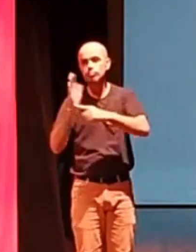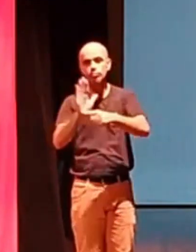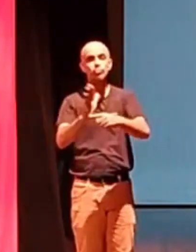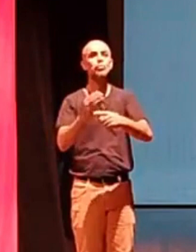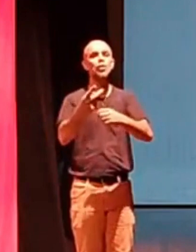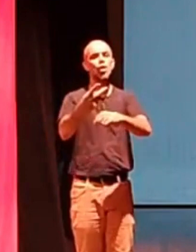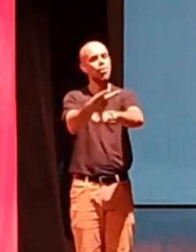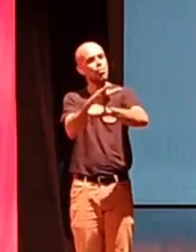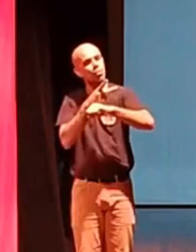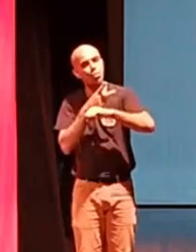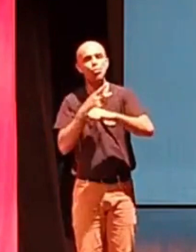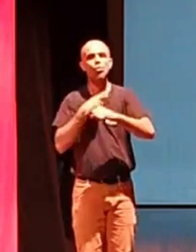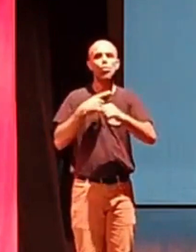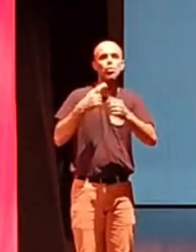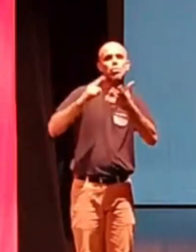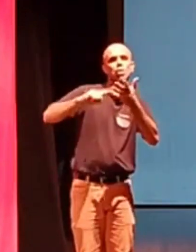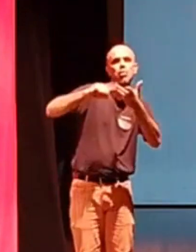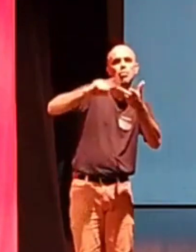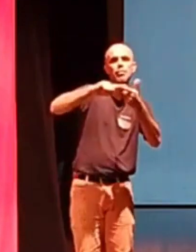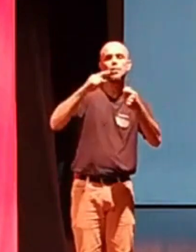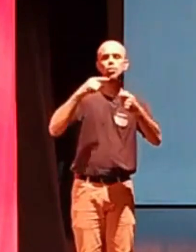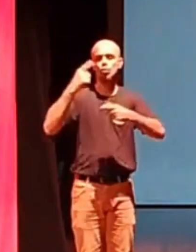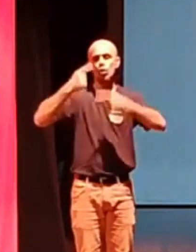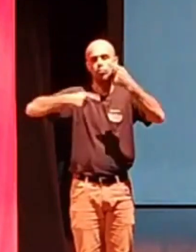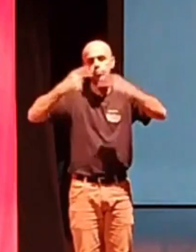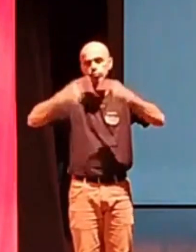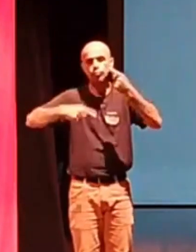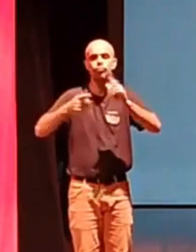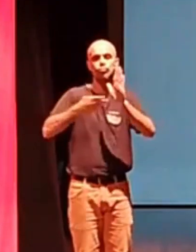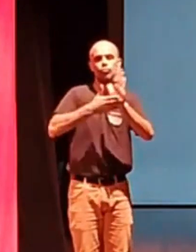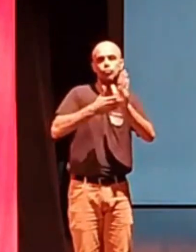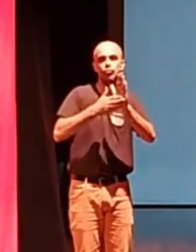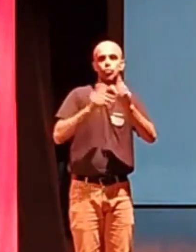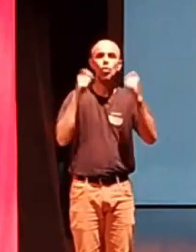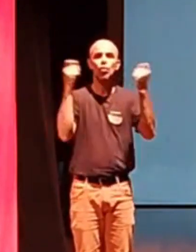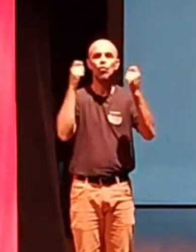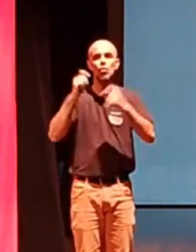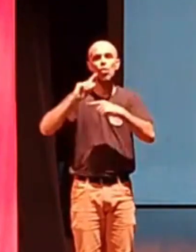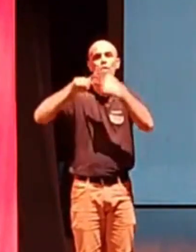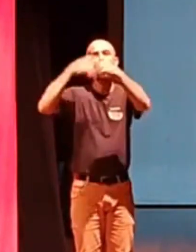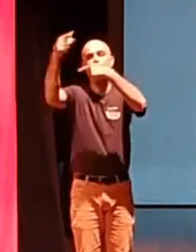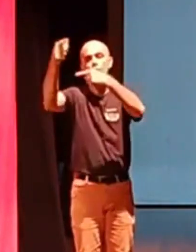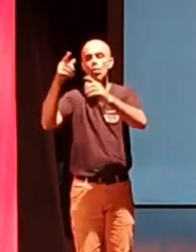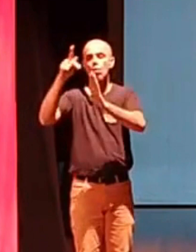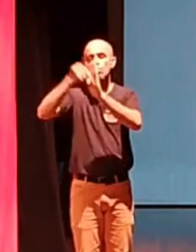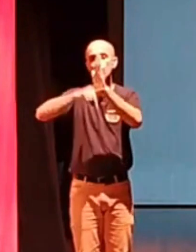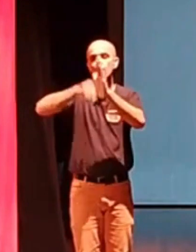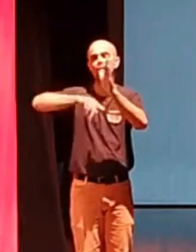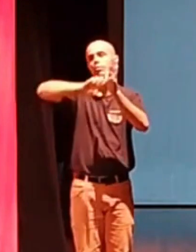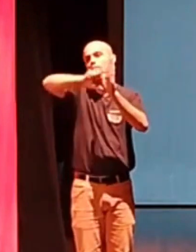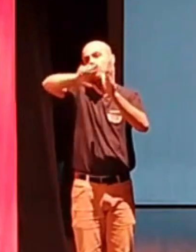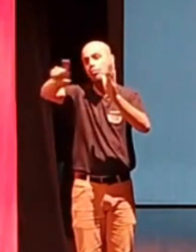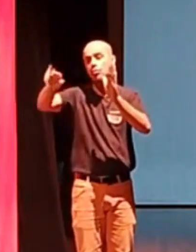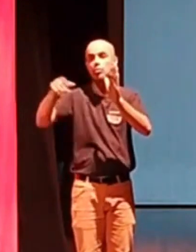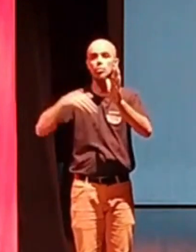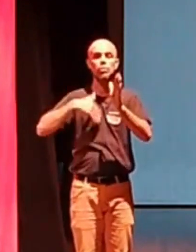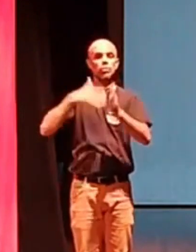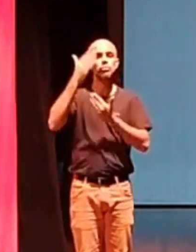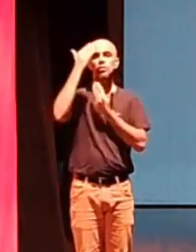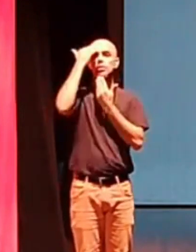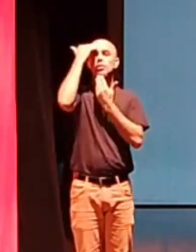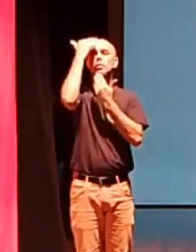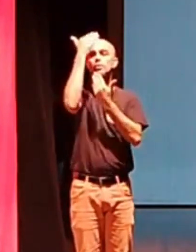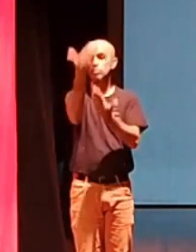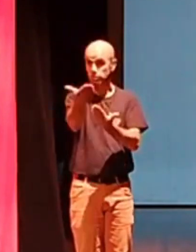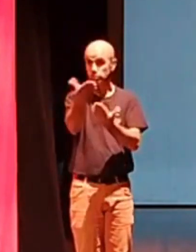e traga suas demandas para que a gente possa realizar os próximos eventos, idealizar os próximos projetos. Inclusive, eu já vou deixar aqui o